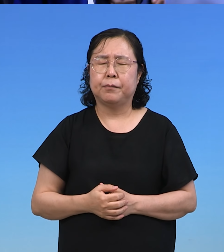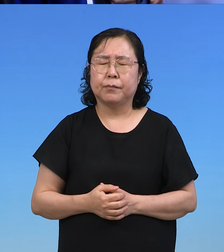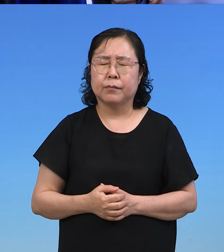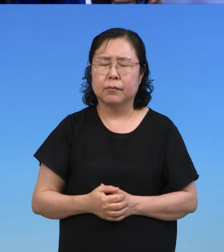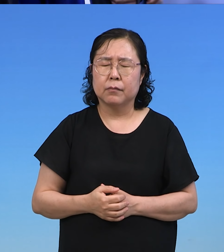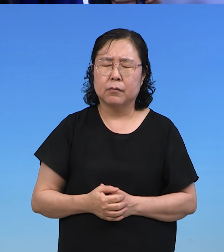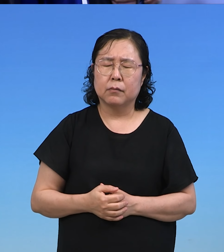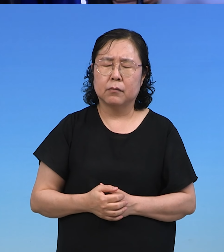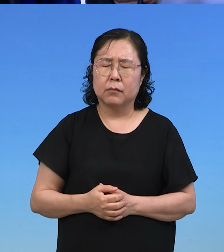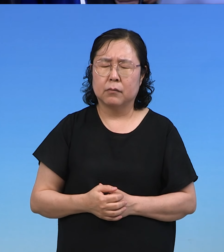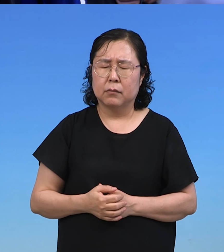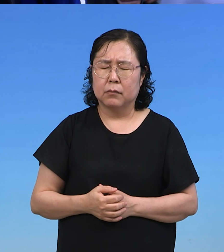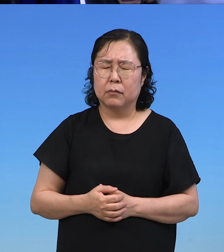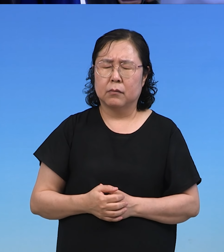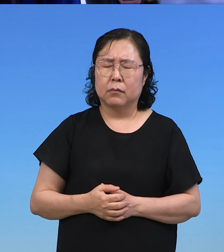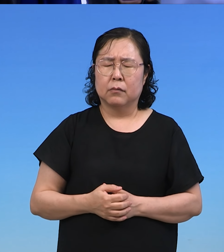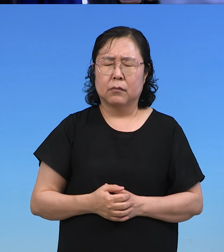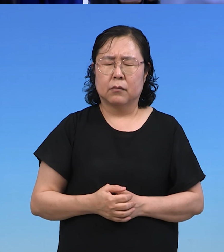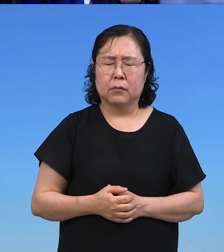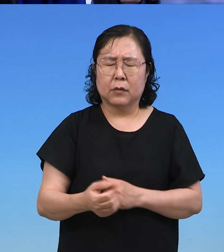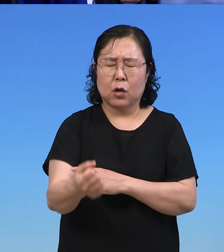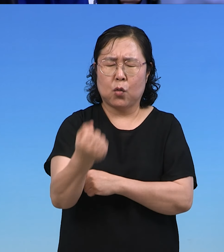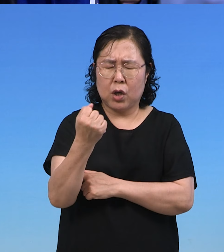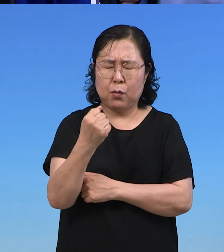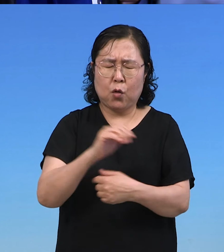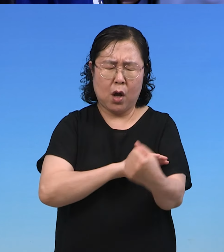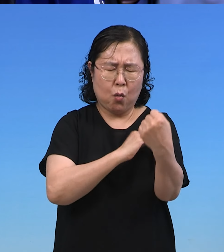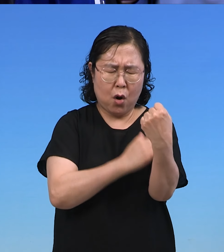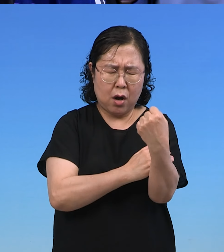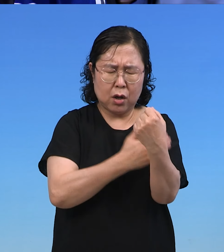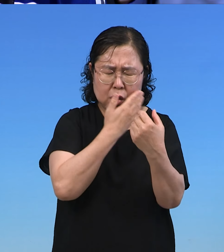탑스 로마나로 물든 이 시대에